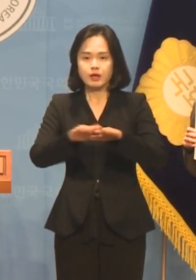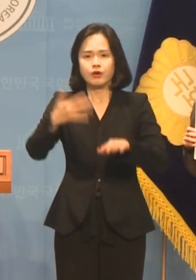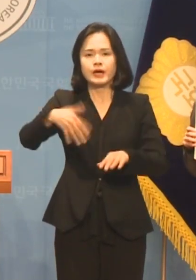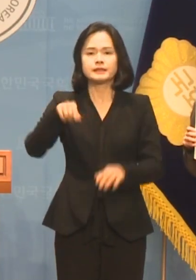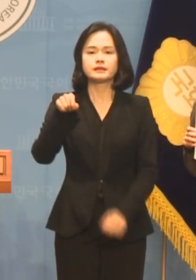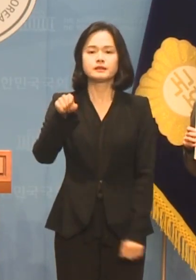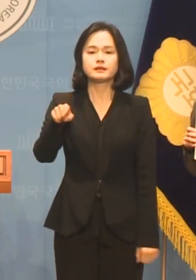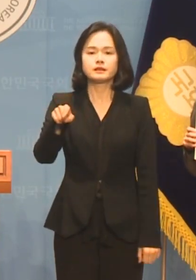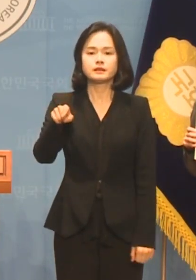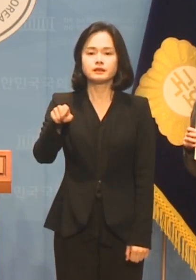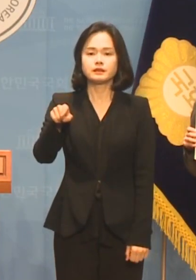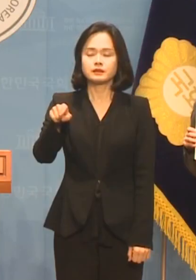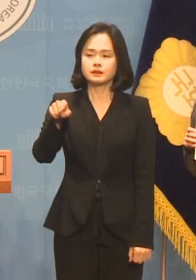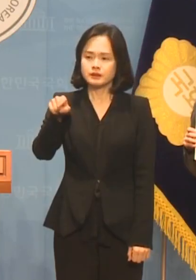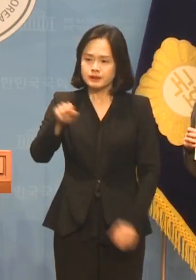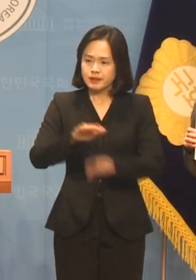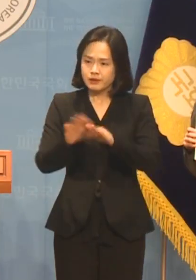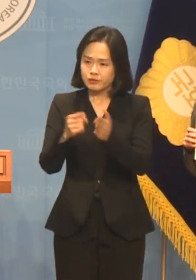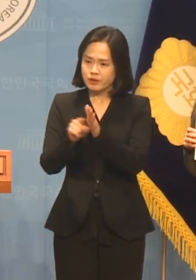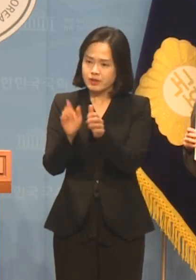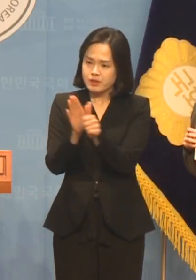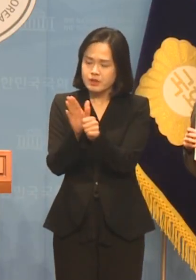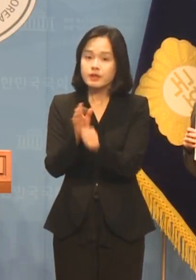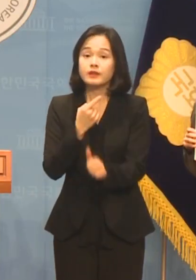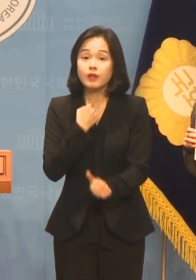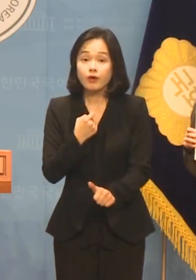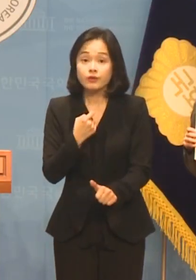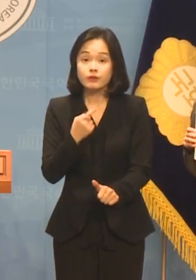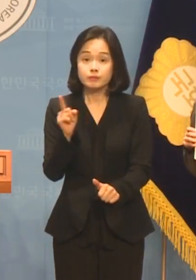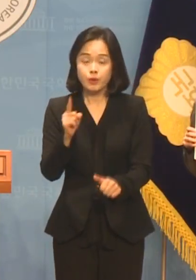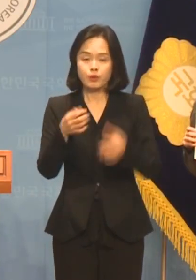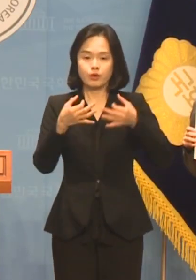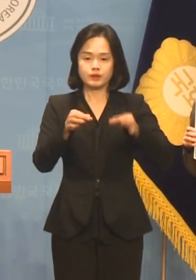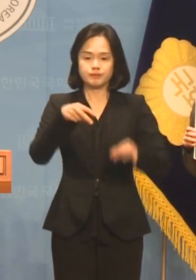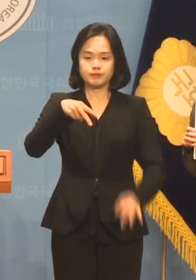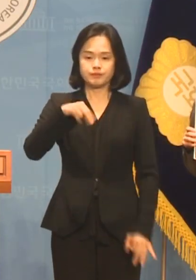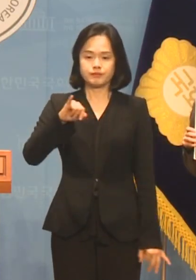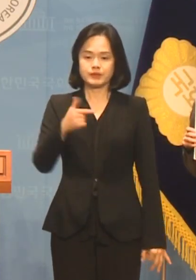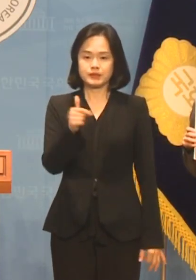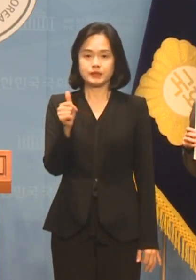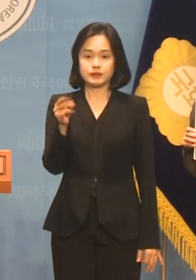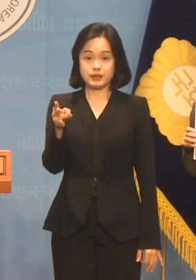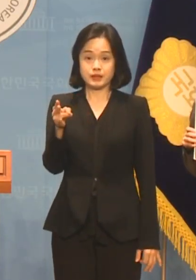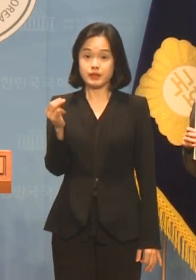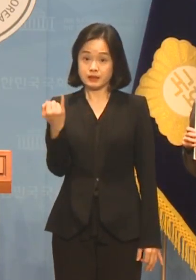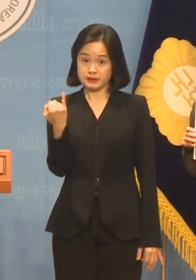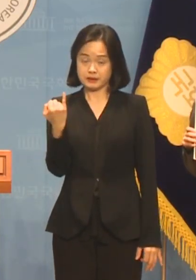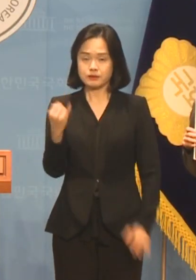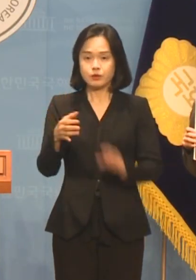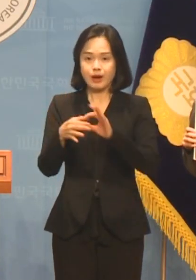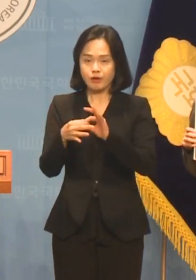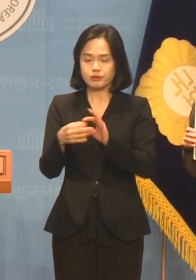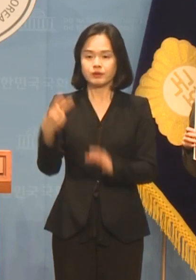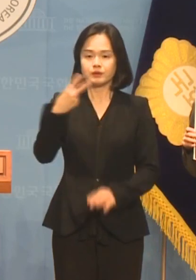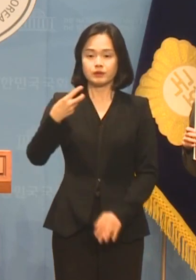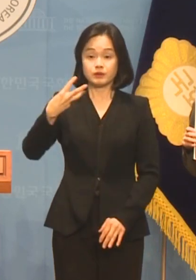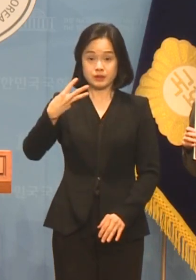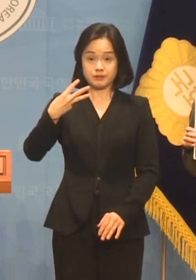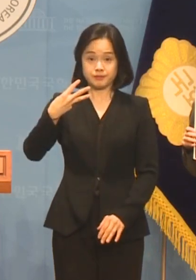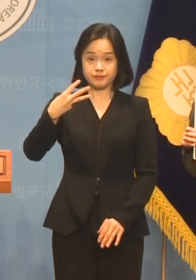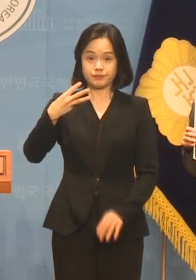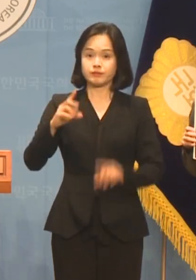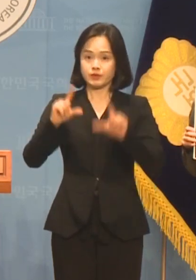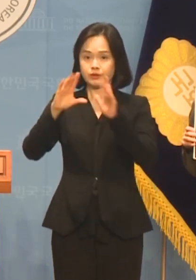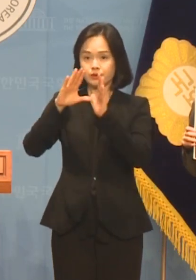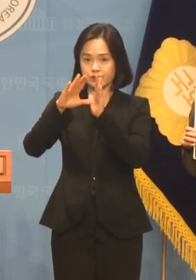씨 사건입니다. 김신혜 씨 사건은 2000년 3월에 있었던 사건입니다. 김신혜